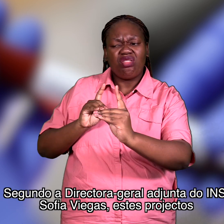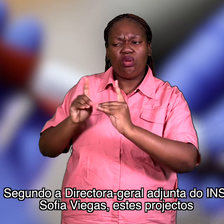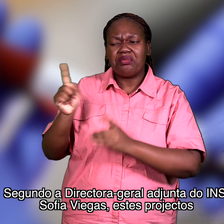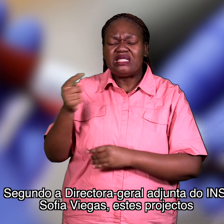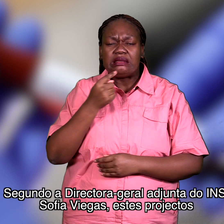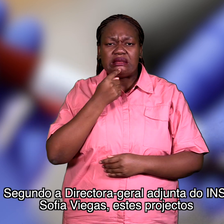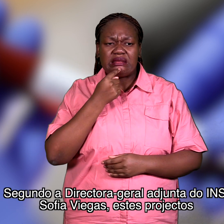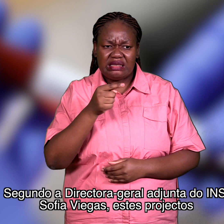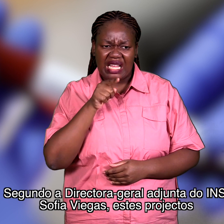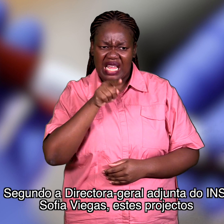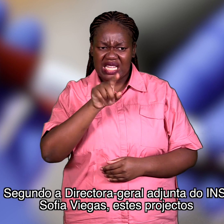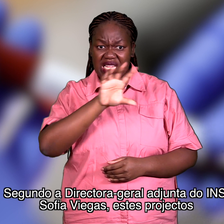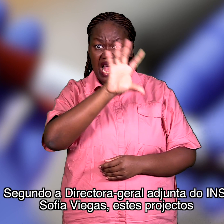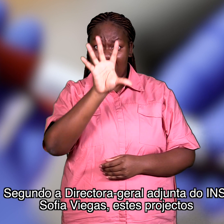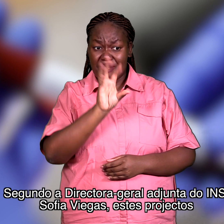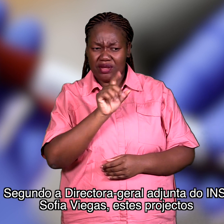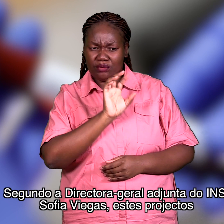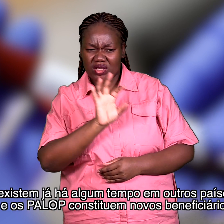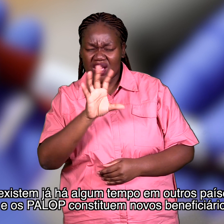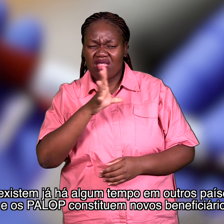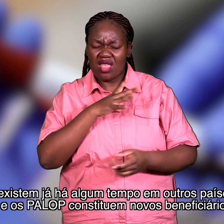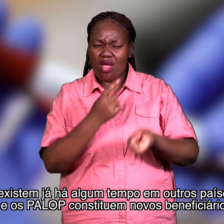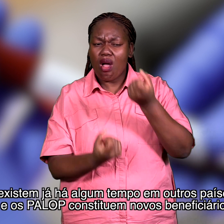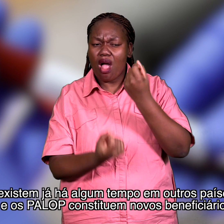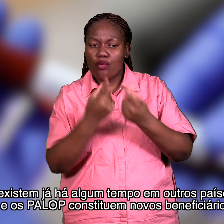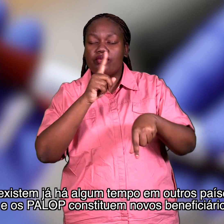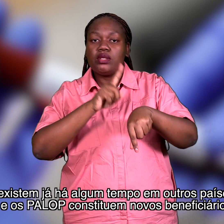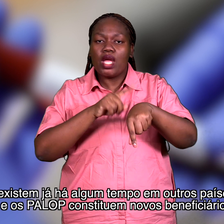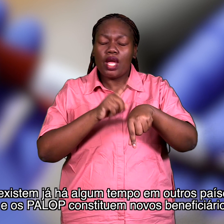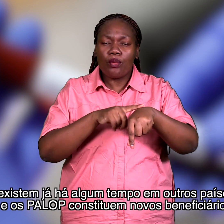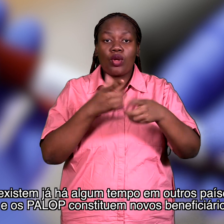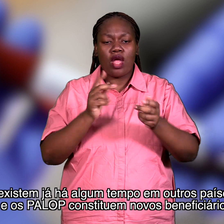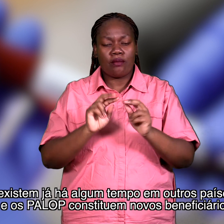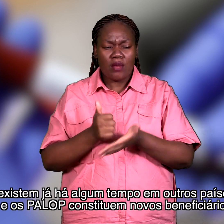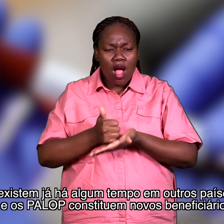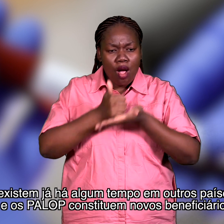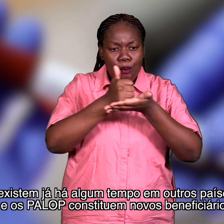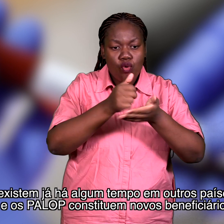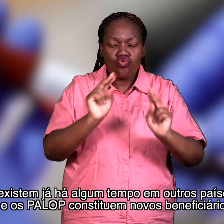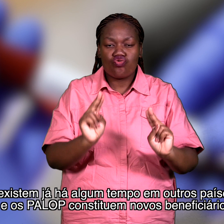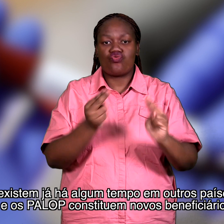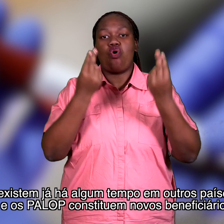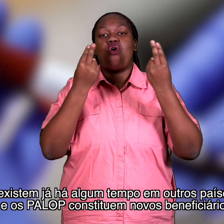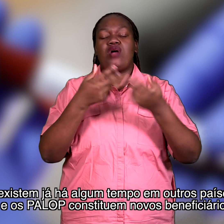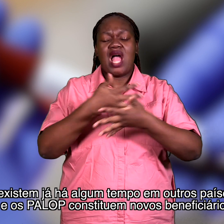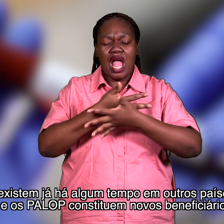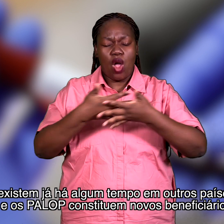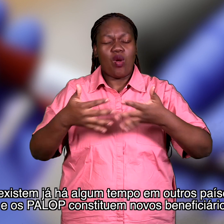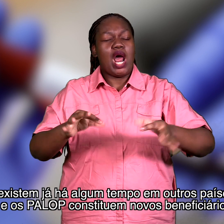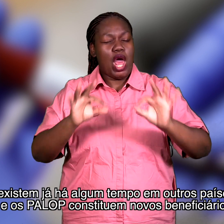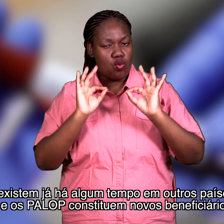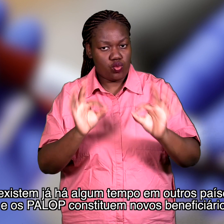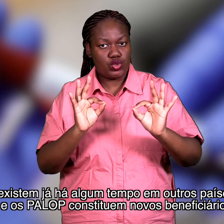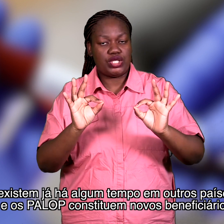INS, Sofia Viegas, estes projetos existem já há algum tempo em outros países e os PALOPs constituem